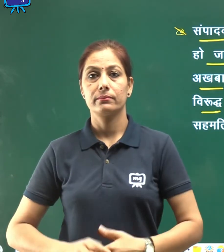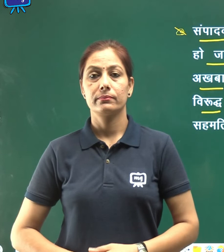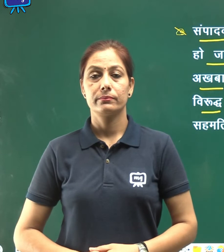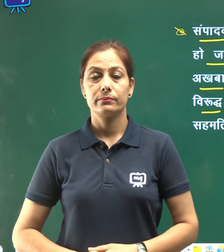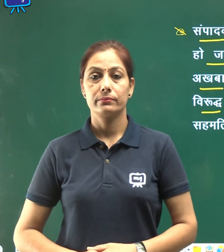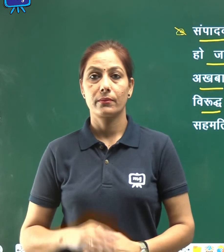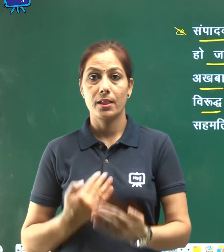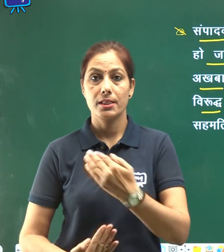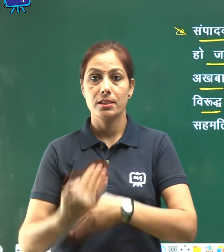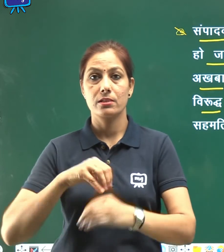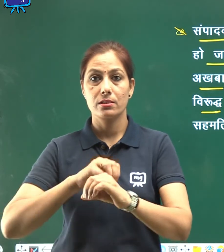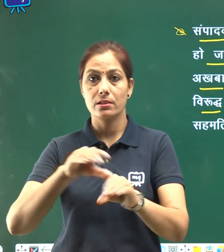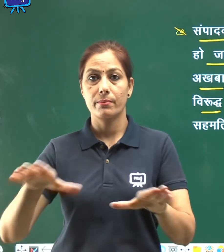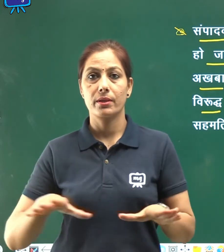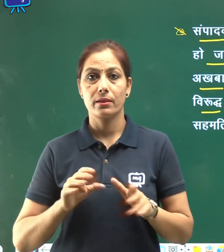छापने की